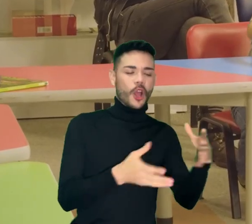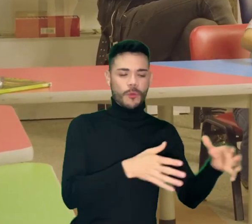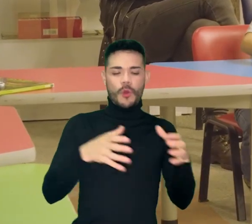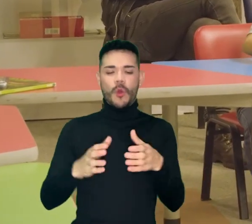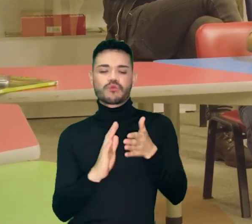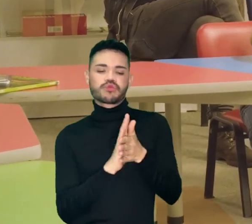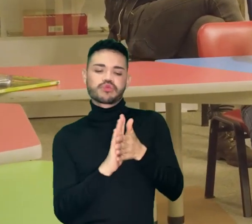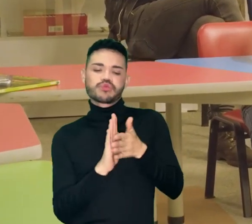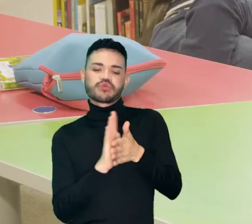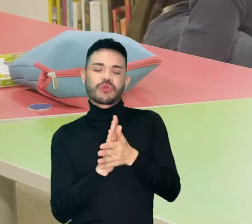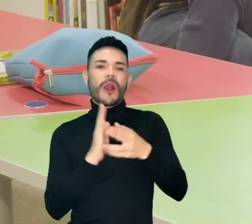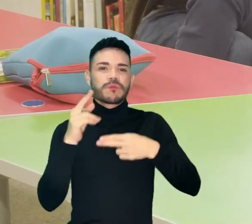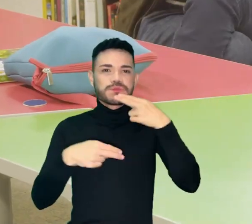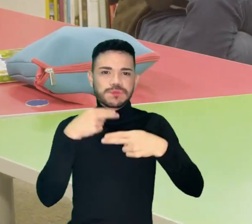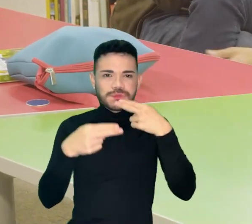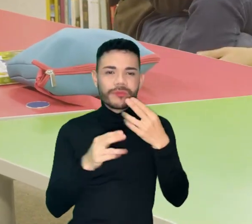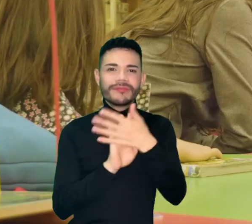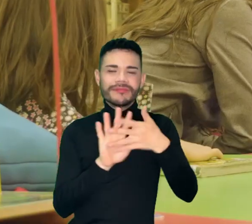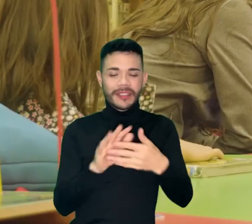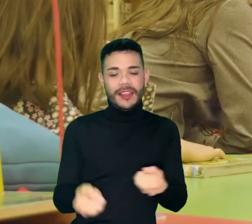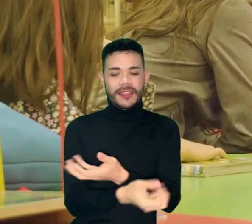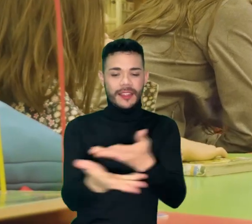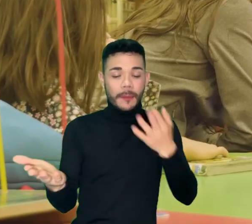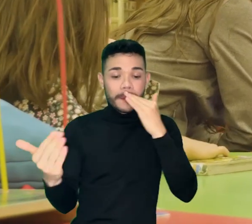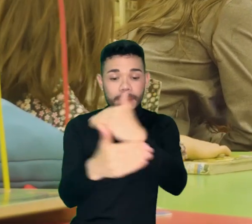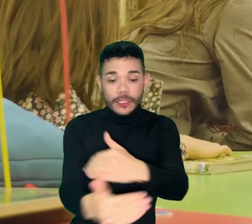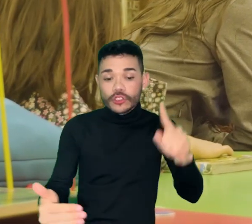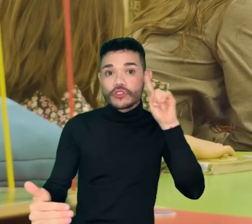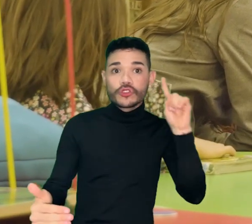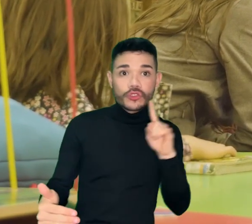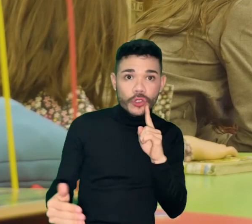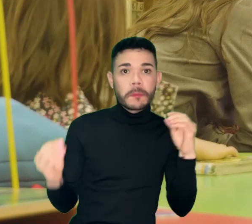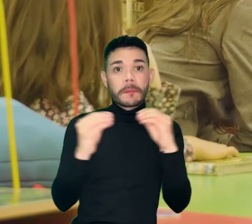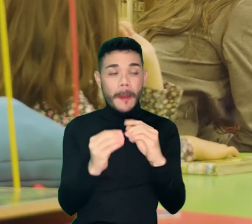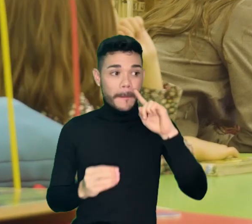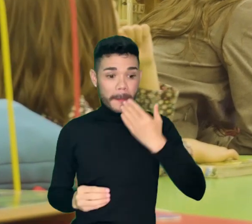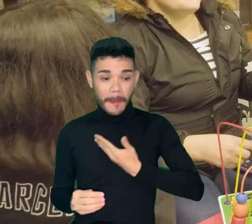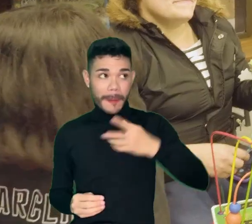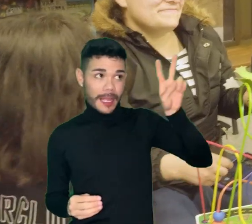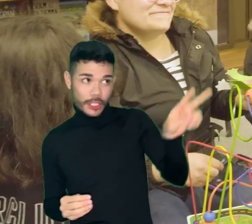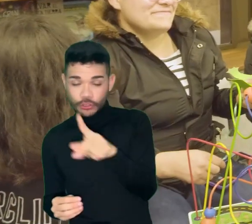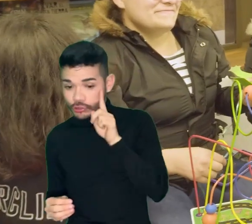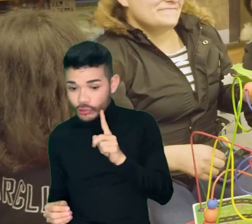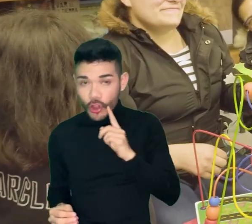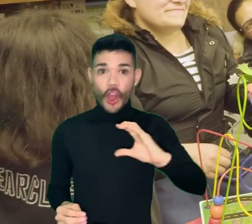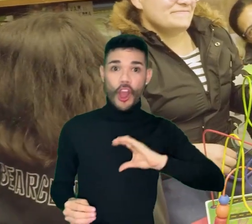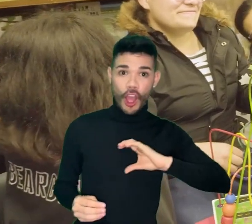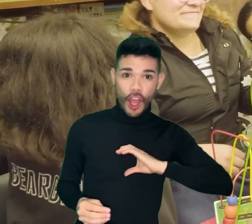niños CODA, que son los hijos de padres sordos. Esta actividad la retomamos en el 2022, gracias a que ya pudimos